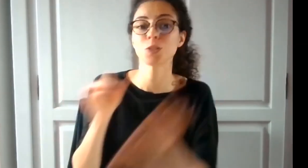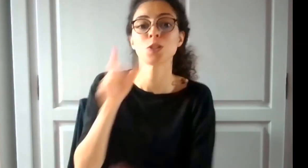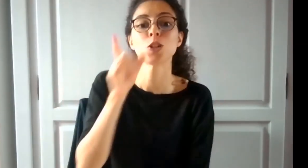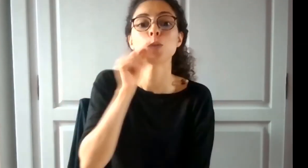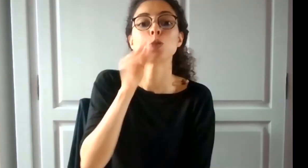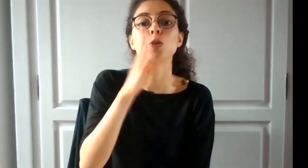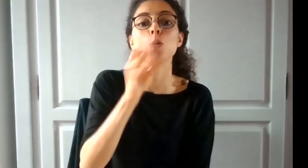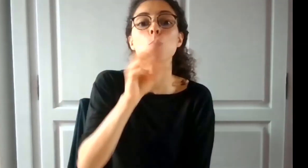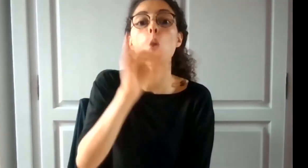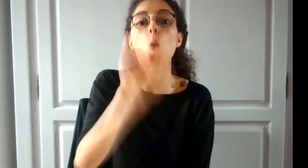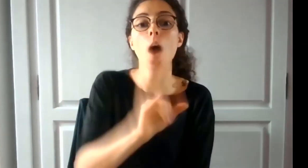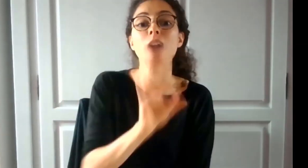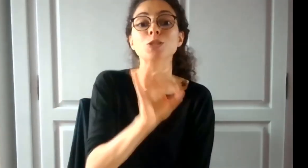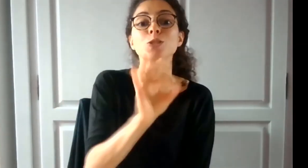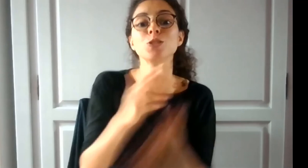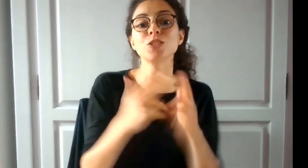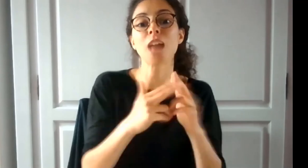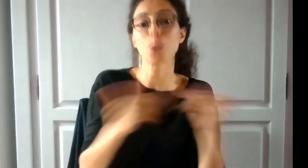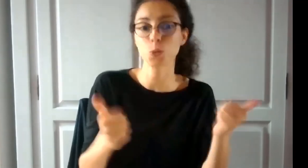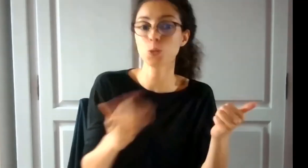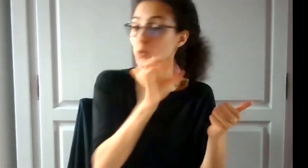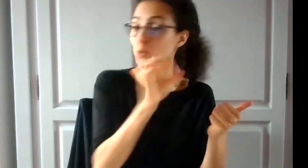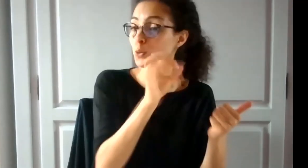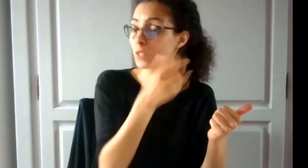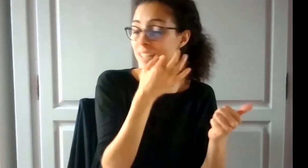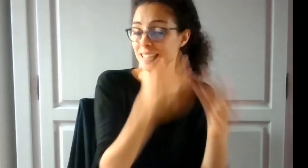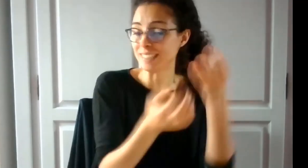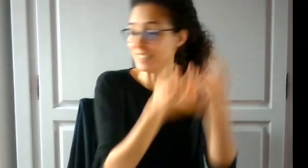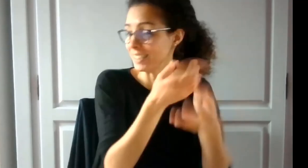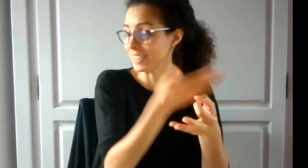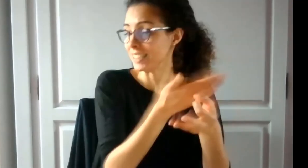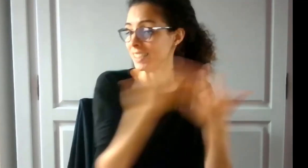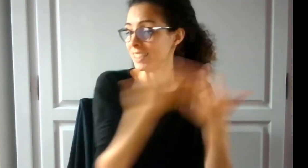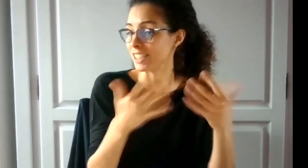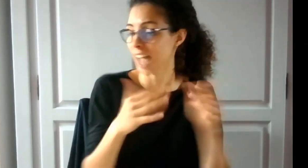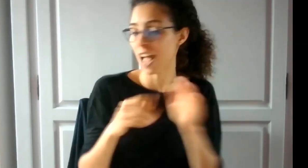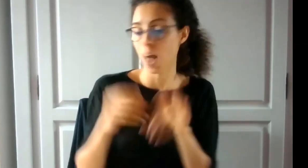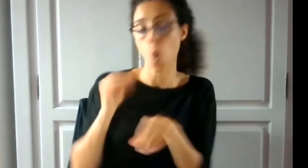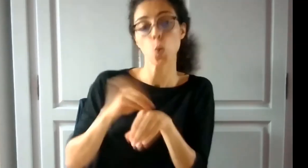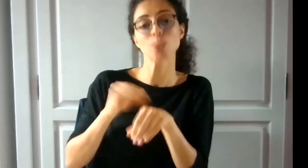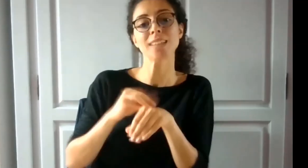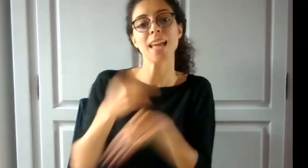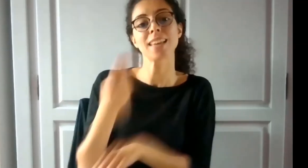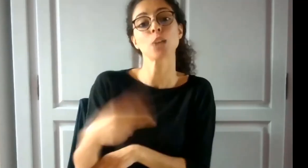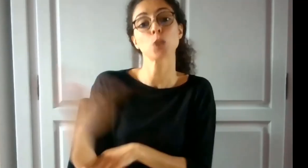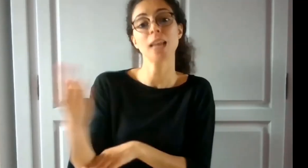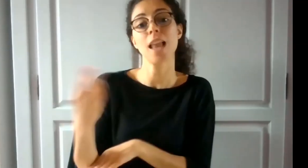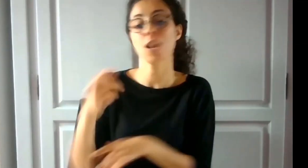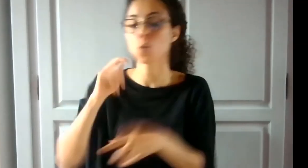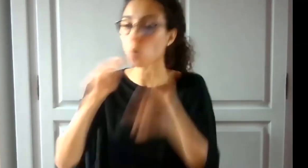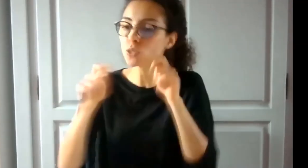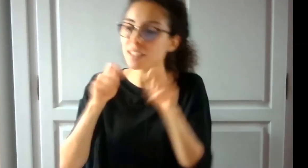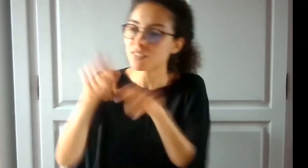son propos introductif, tout le travail colossal qui a été effectué par le Conseil national consultatif des personnes